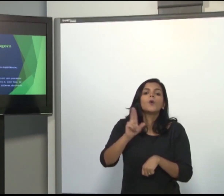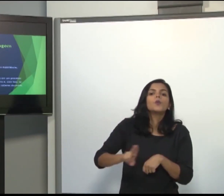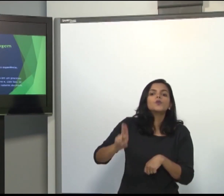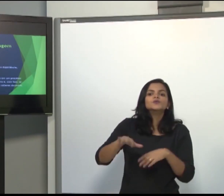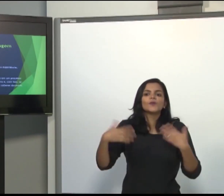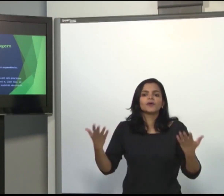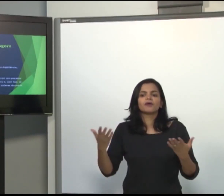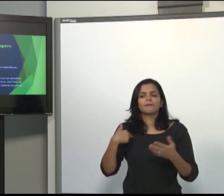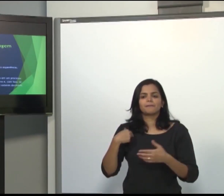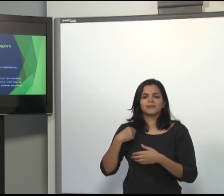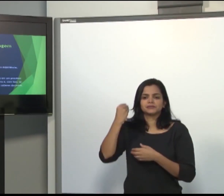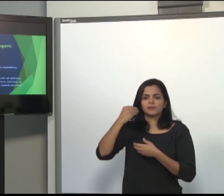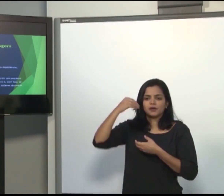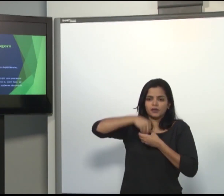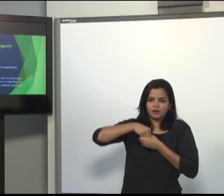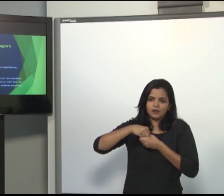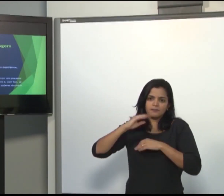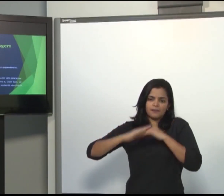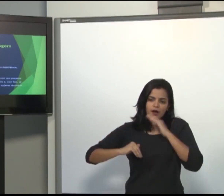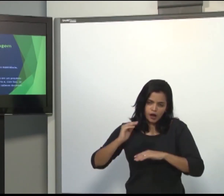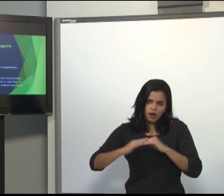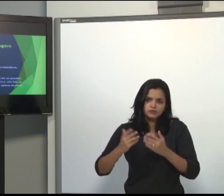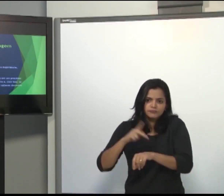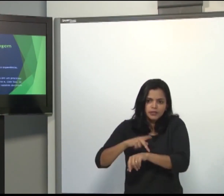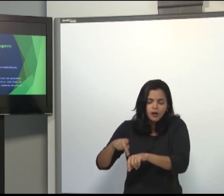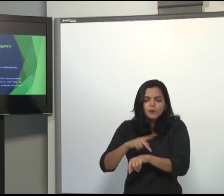uma contextualização com a prática pedagógica.